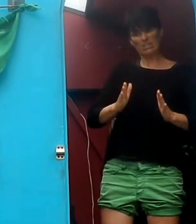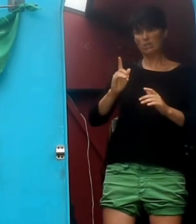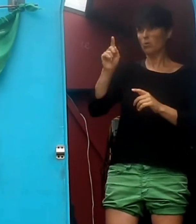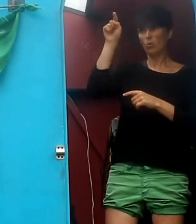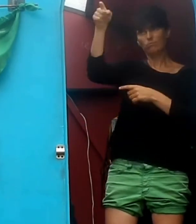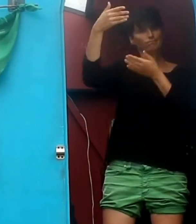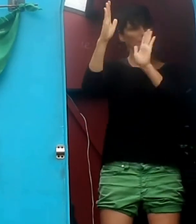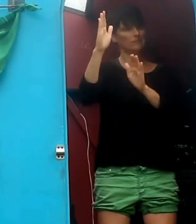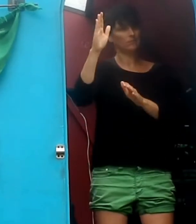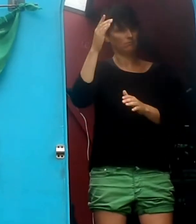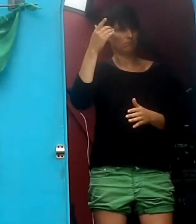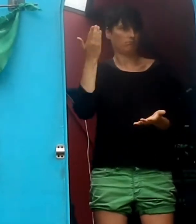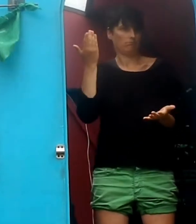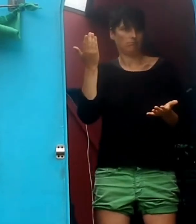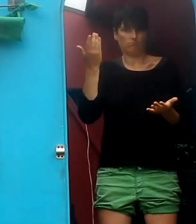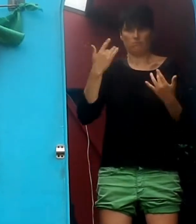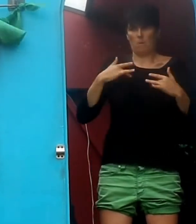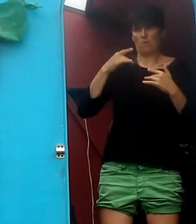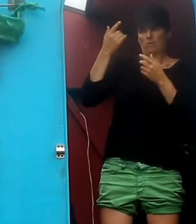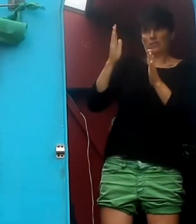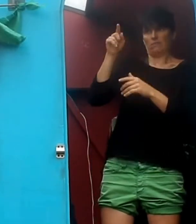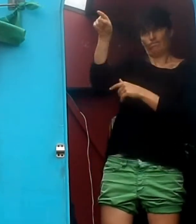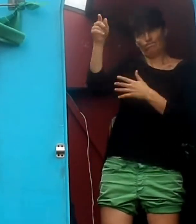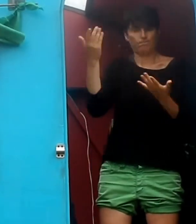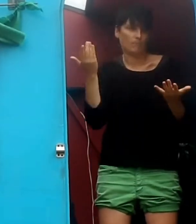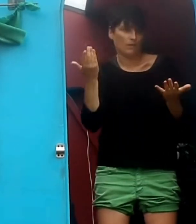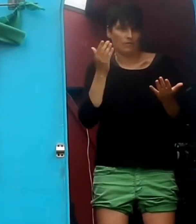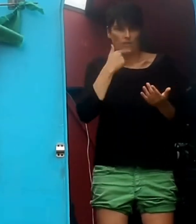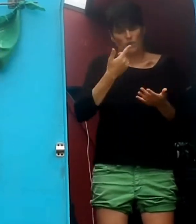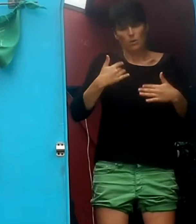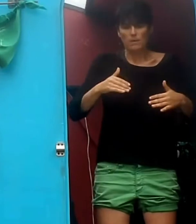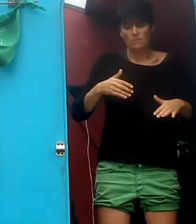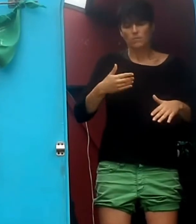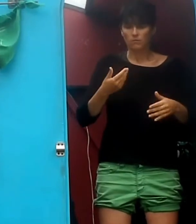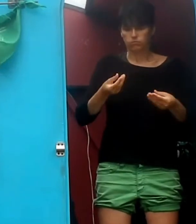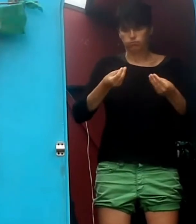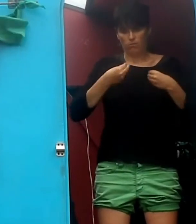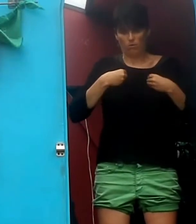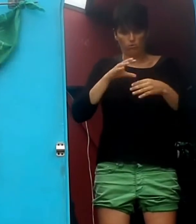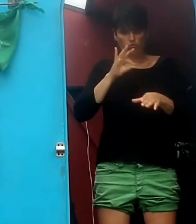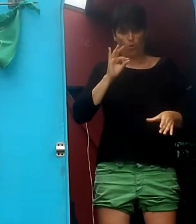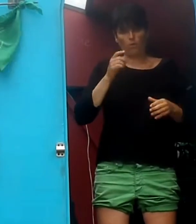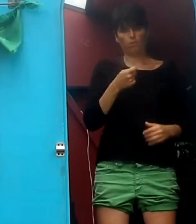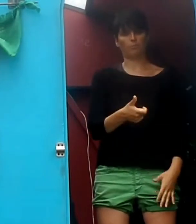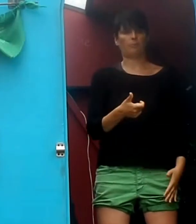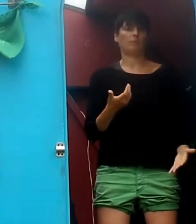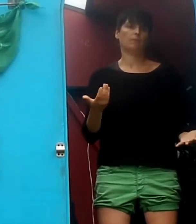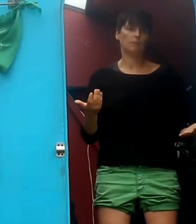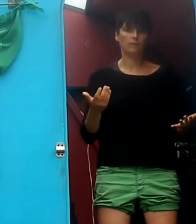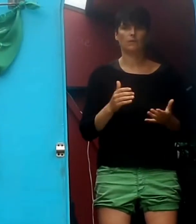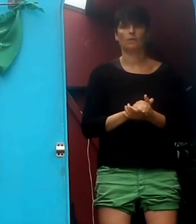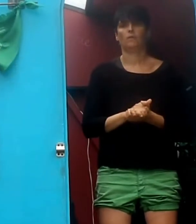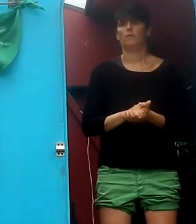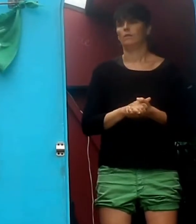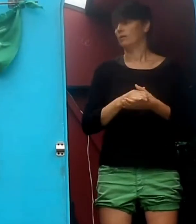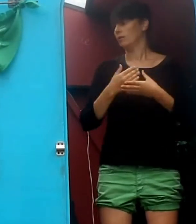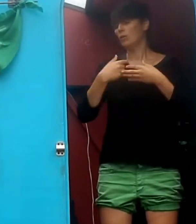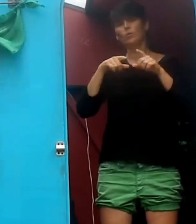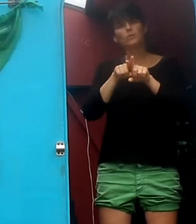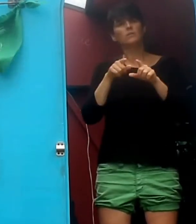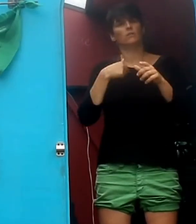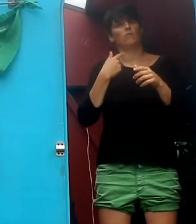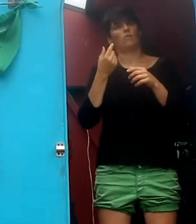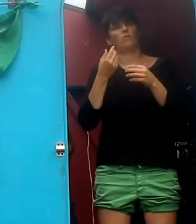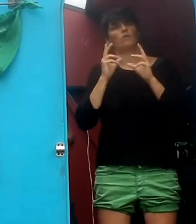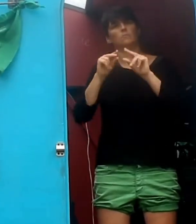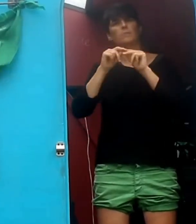c'est hyper réducteur, hyper excluant. Et moi, je voulais parler notamment de la Linea Aborto